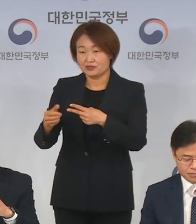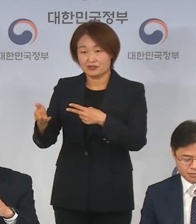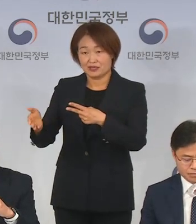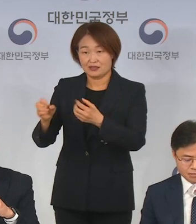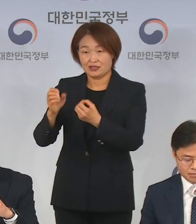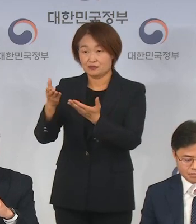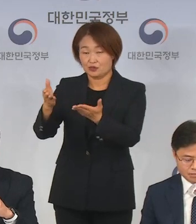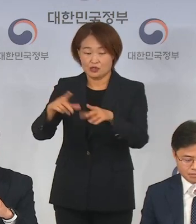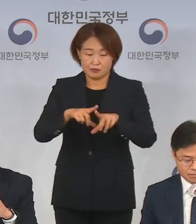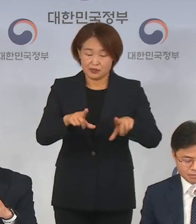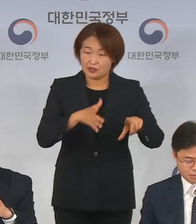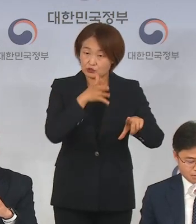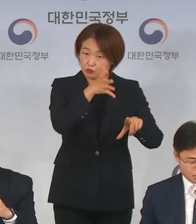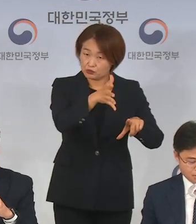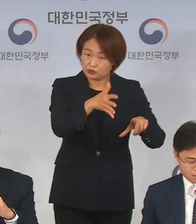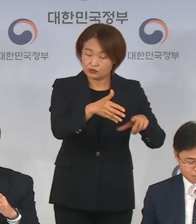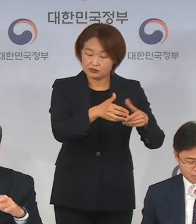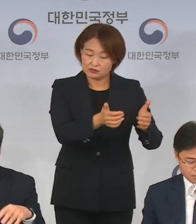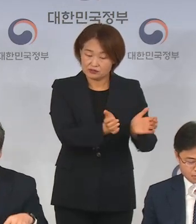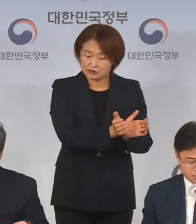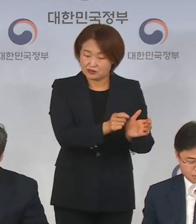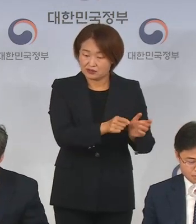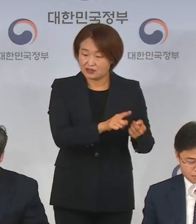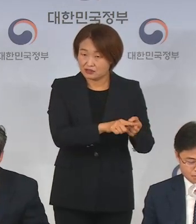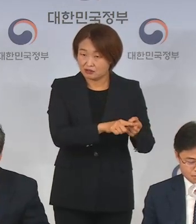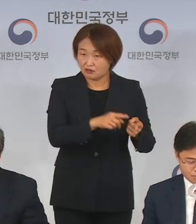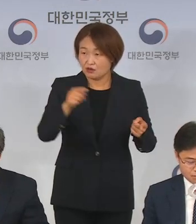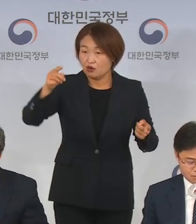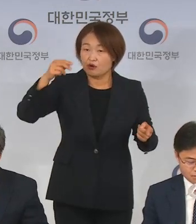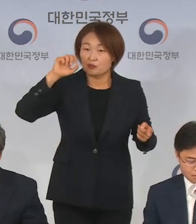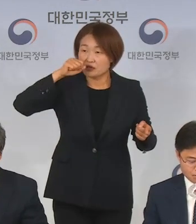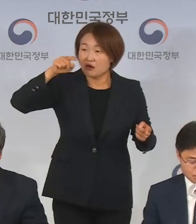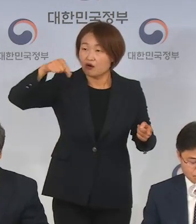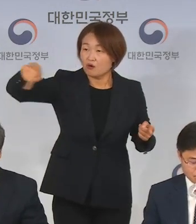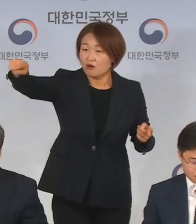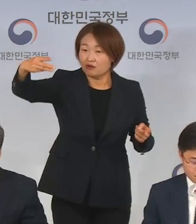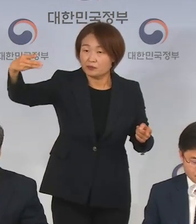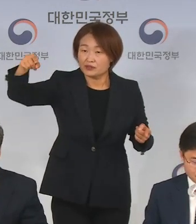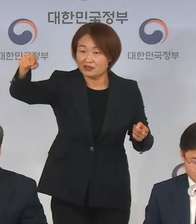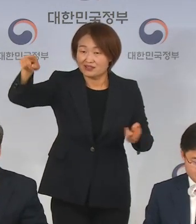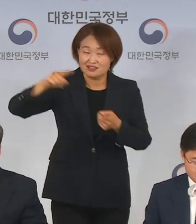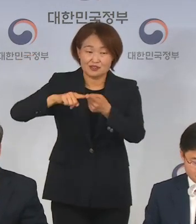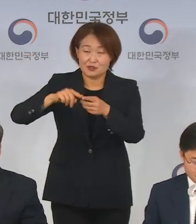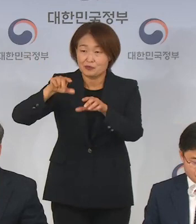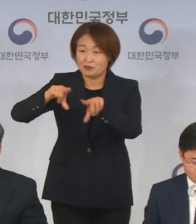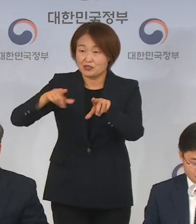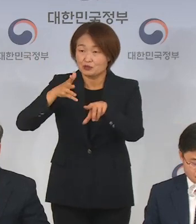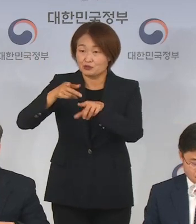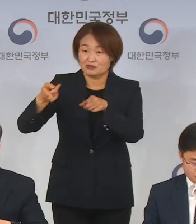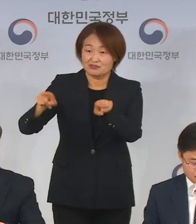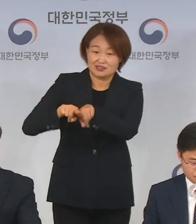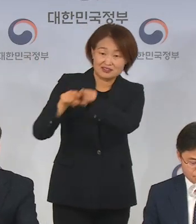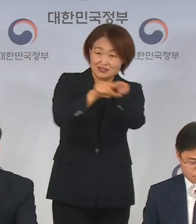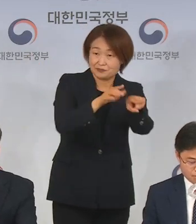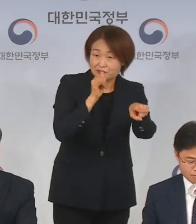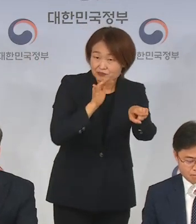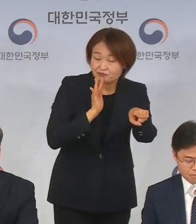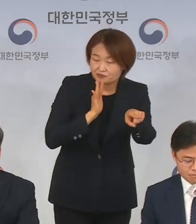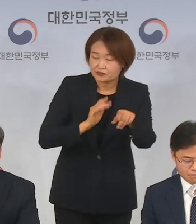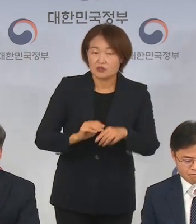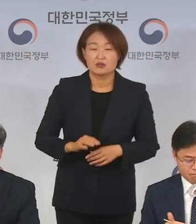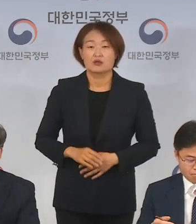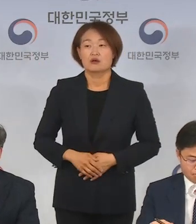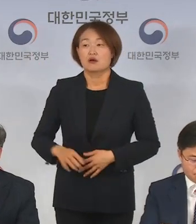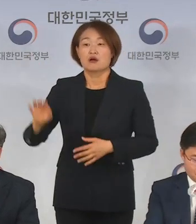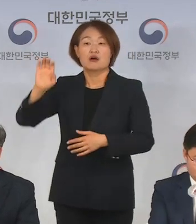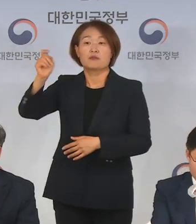네, 좀 민간 전문가 관련해서 태평양 도서국이 근데 저희가 이해하는 선에서는 기본적으로 그